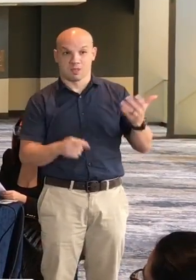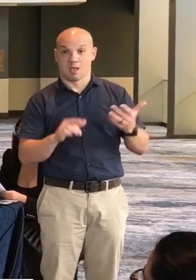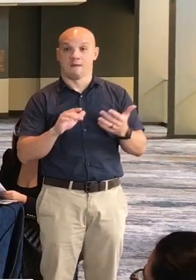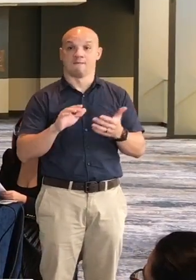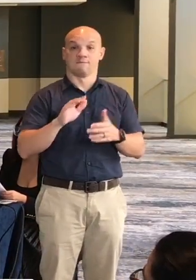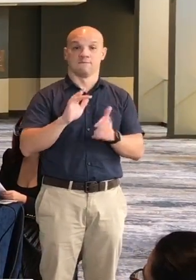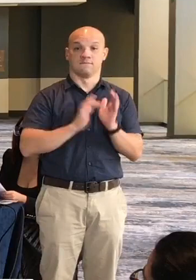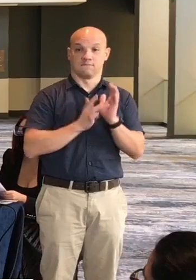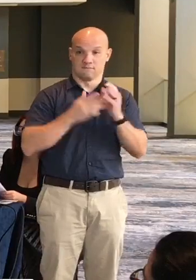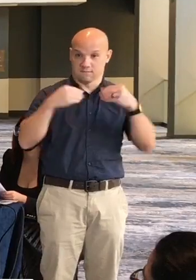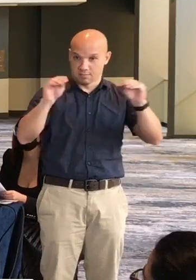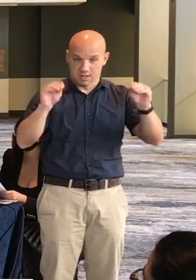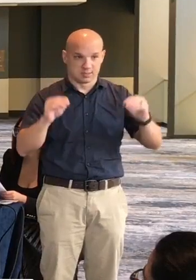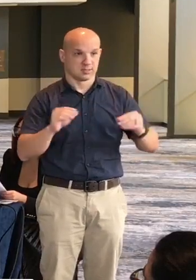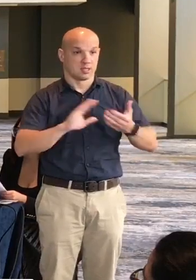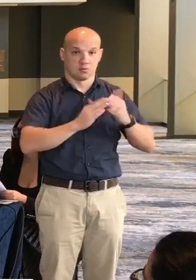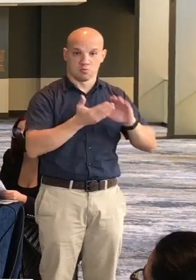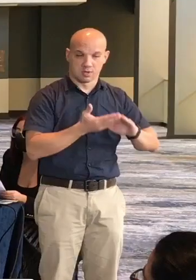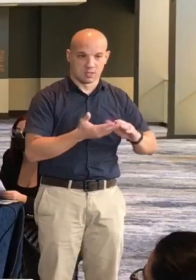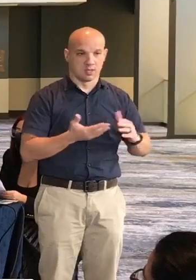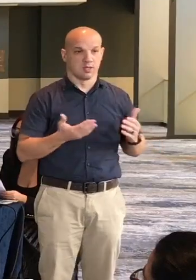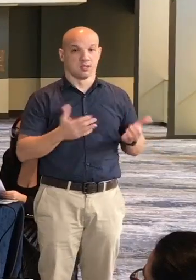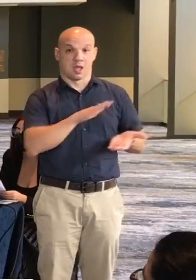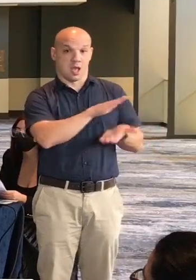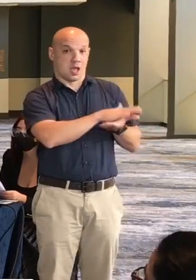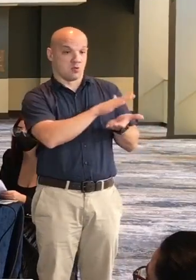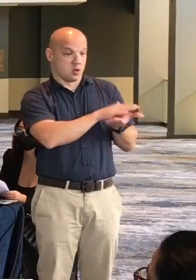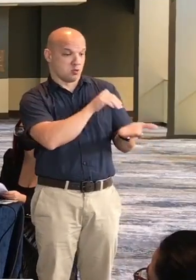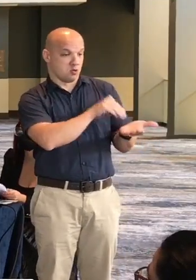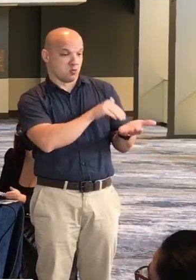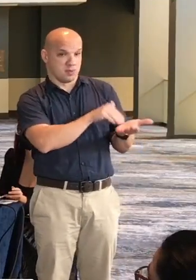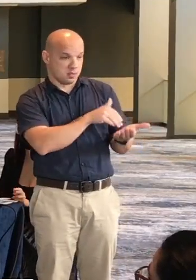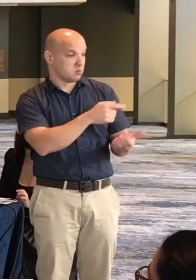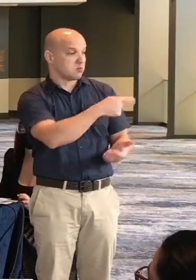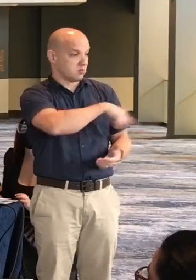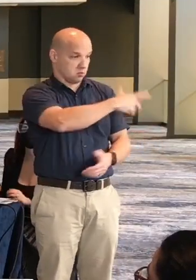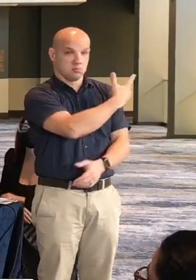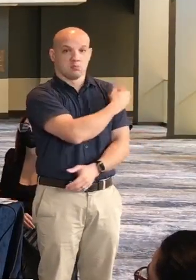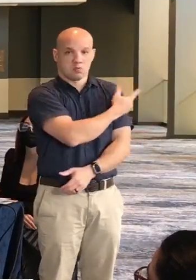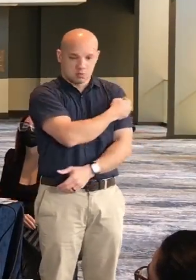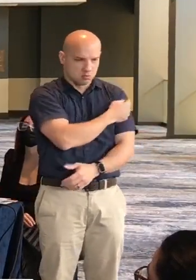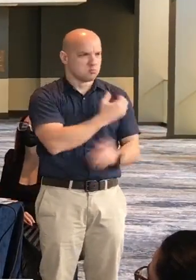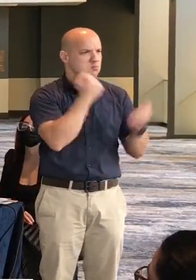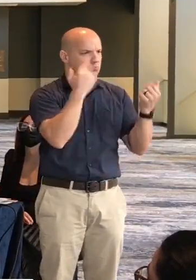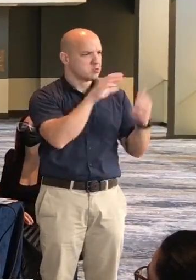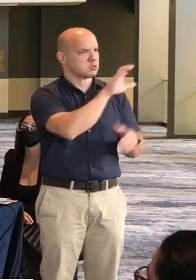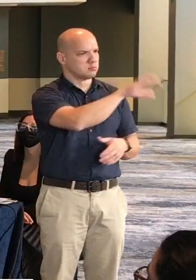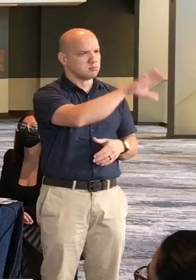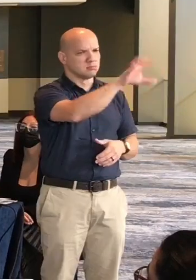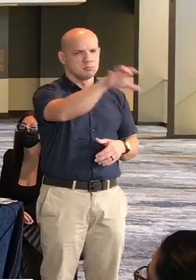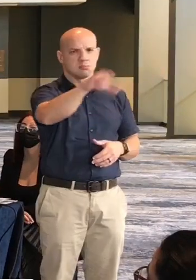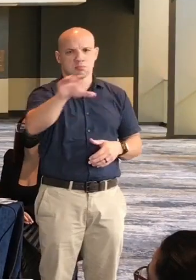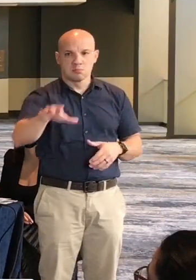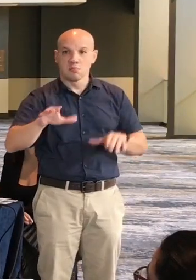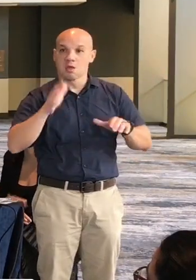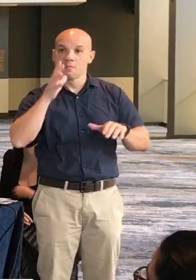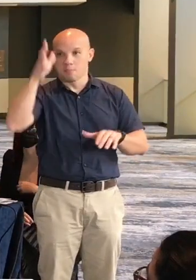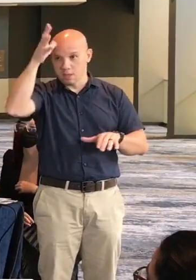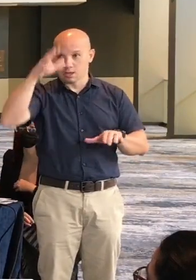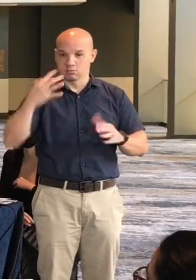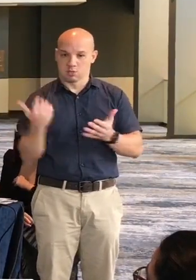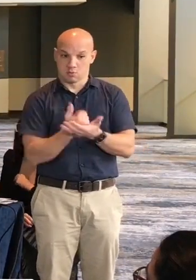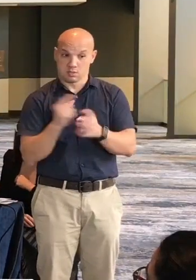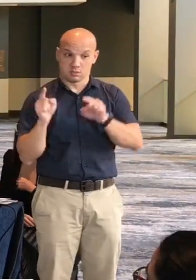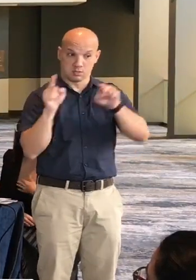farmacia de comunidad, tenemos al colegio médico vacunando, tenemos muchos lugares donde los padres pueden llevar a sus niños.